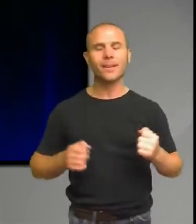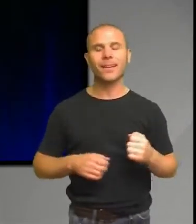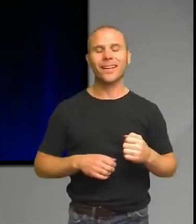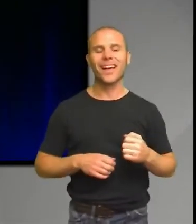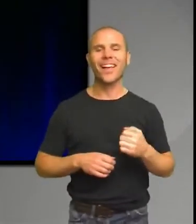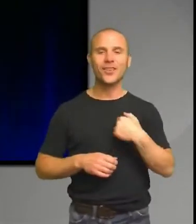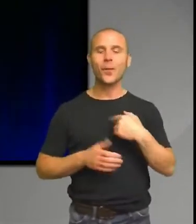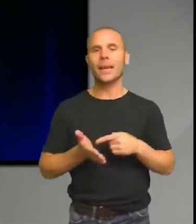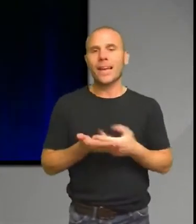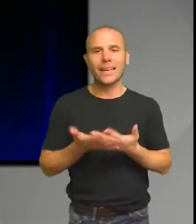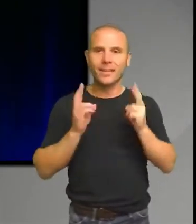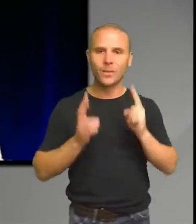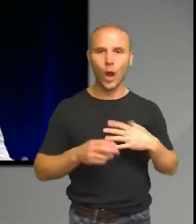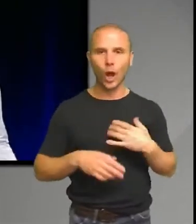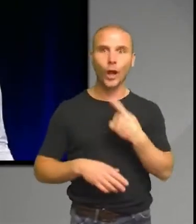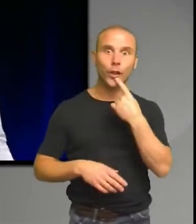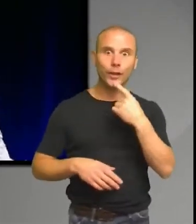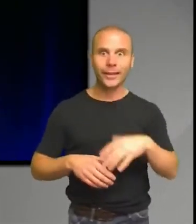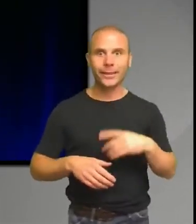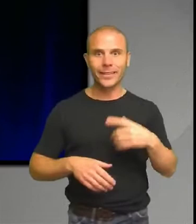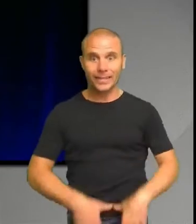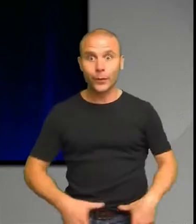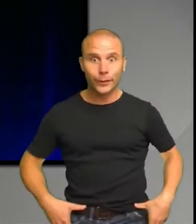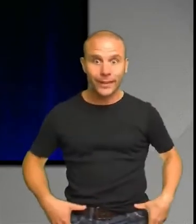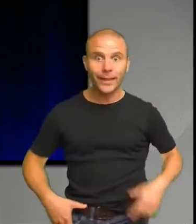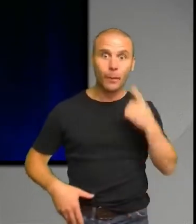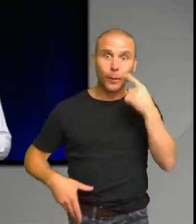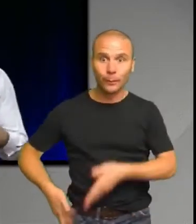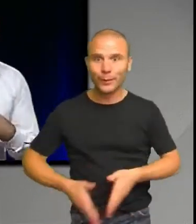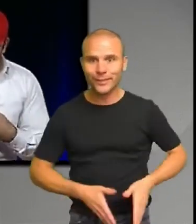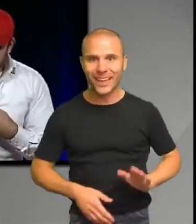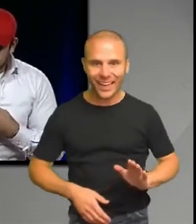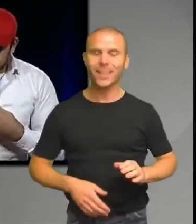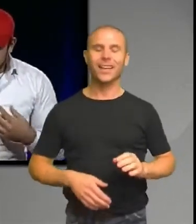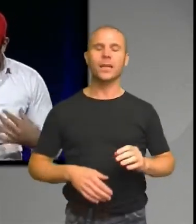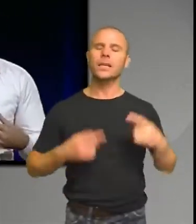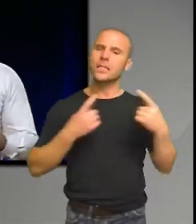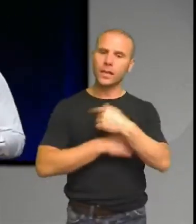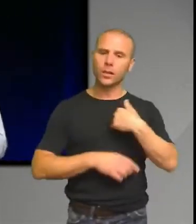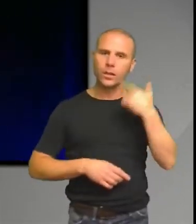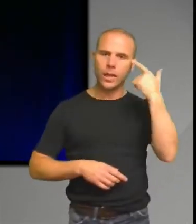jag var ute efter, att ha röda kalsonger på mina blåa byxor. Utan det var det här